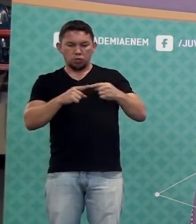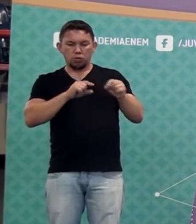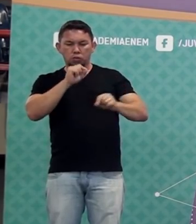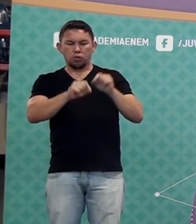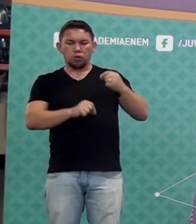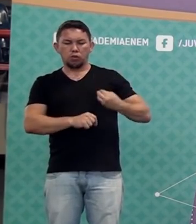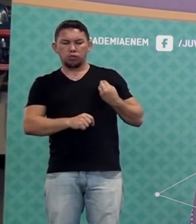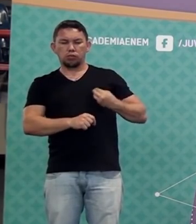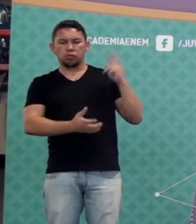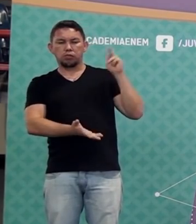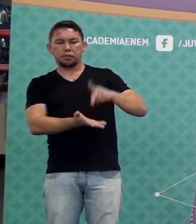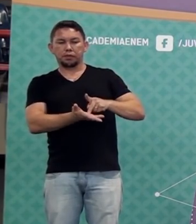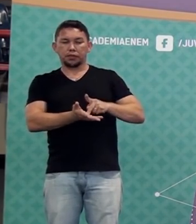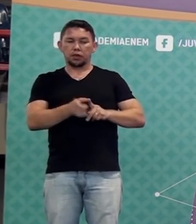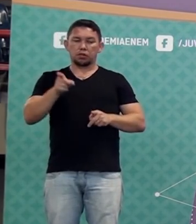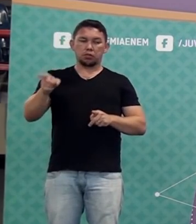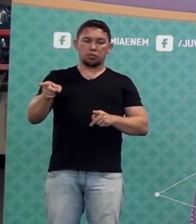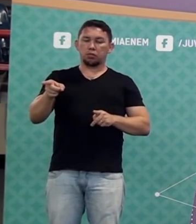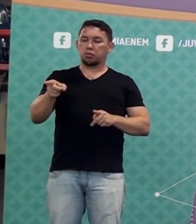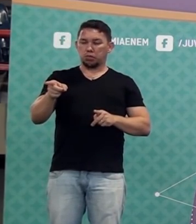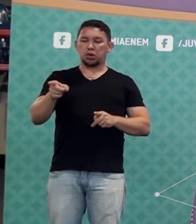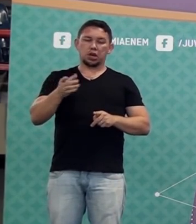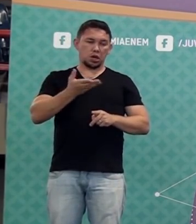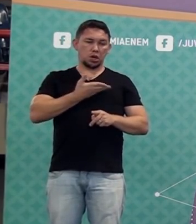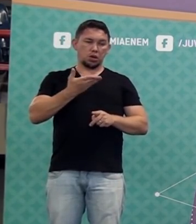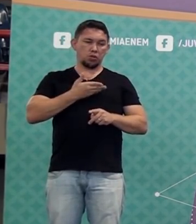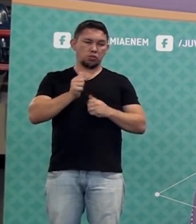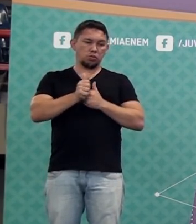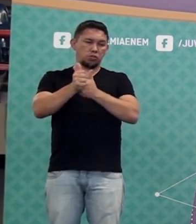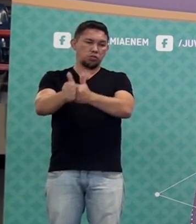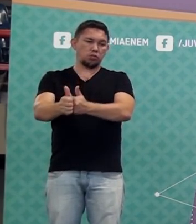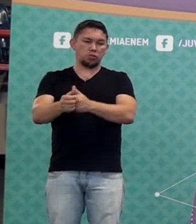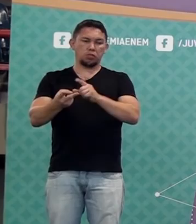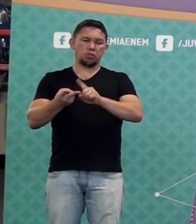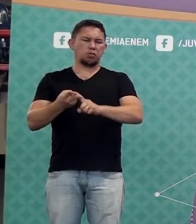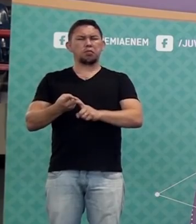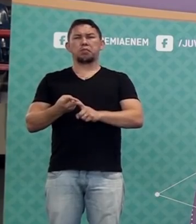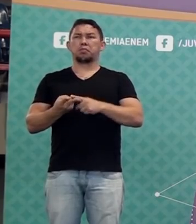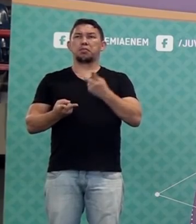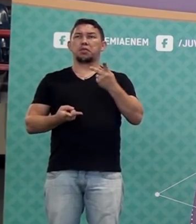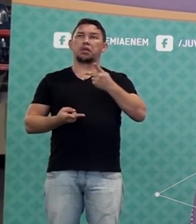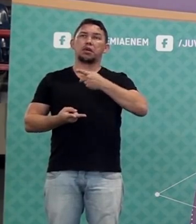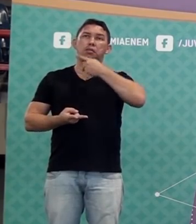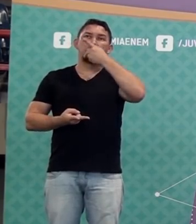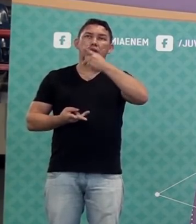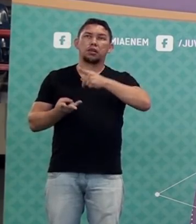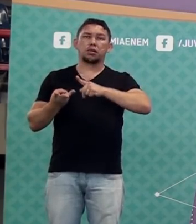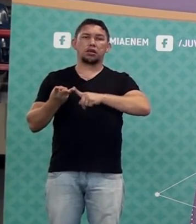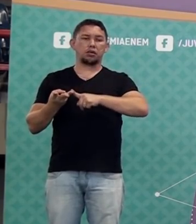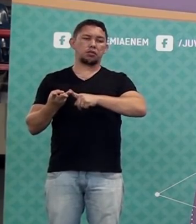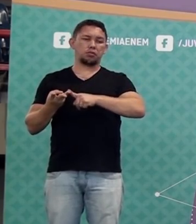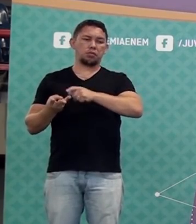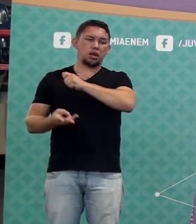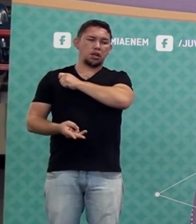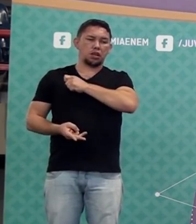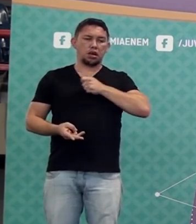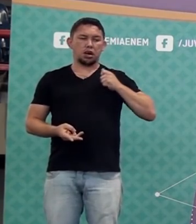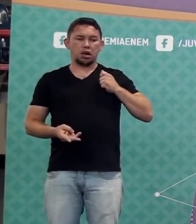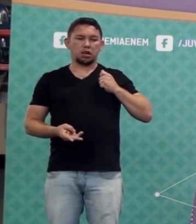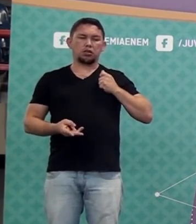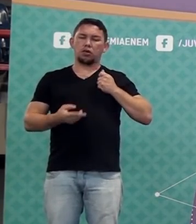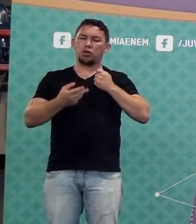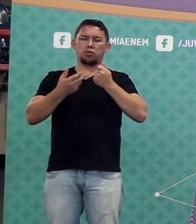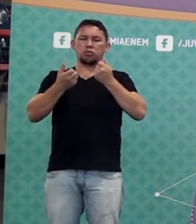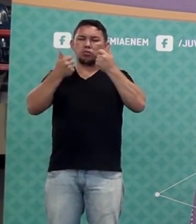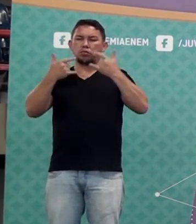uma pergunta. Porque os discípulos do Sócrates, Platão, Aristóteles e tantos mais, nos falaram sobre Sócrates.